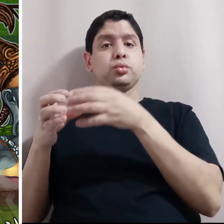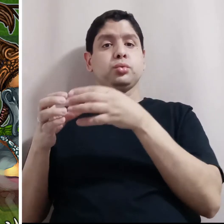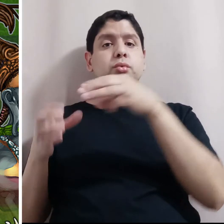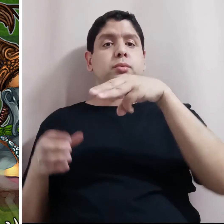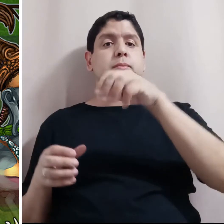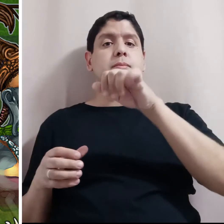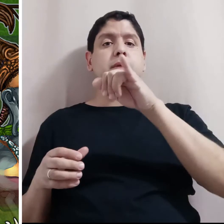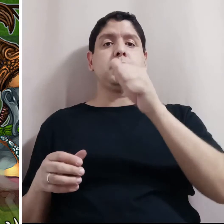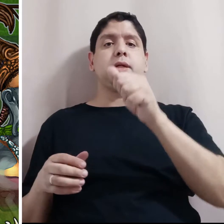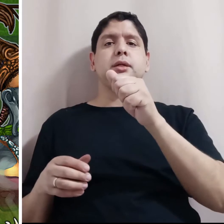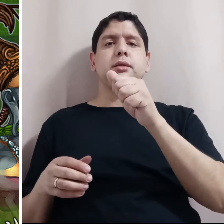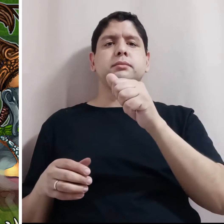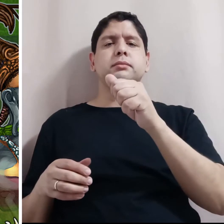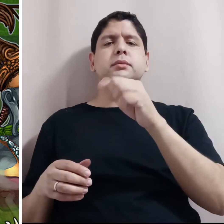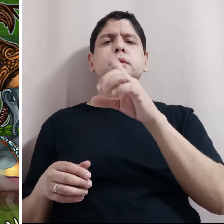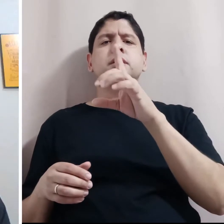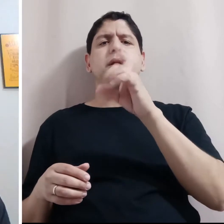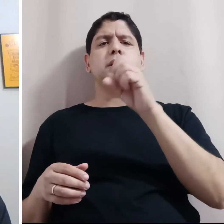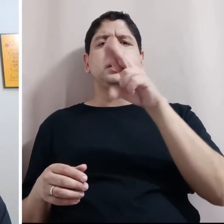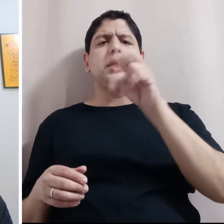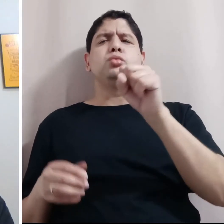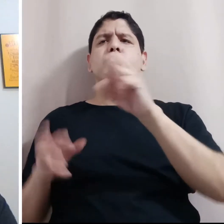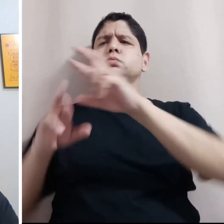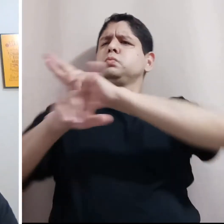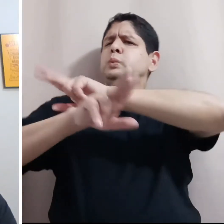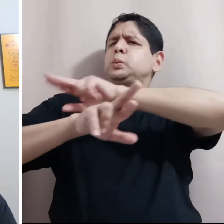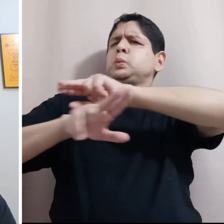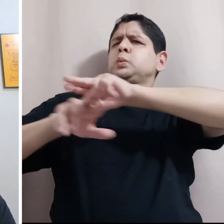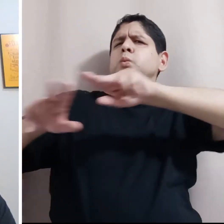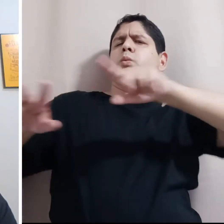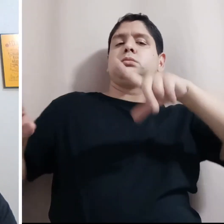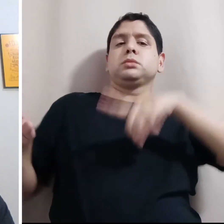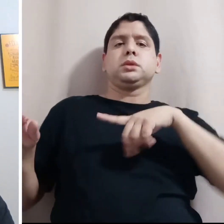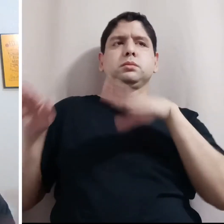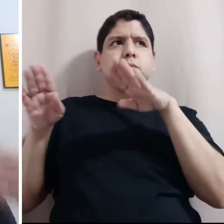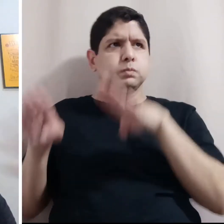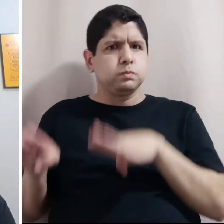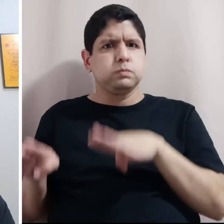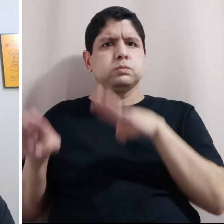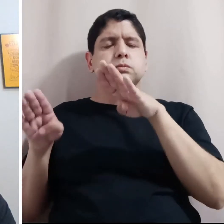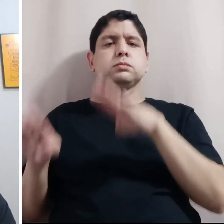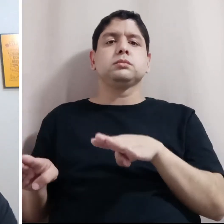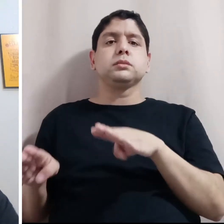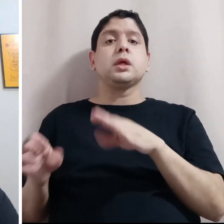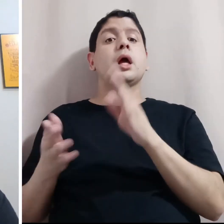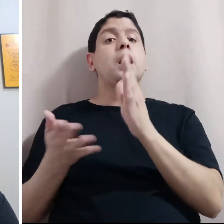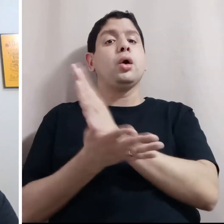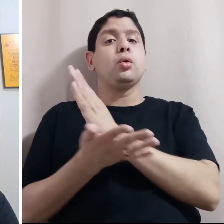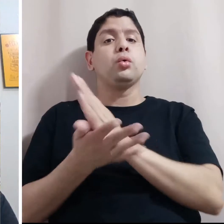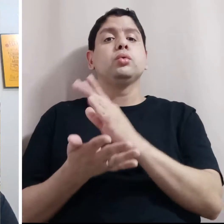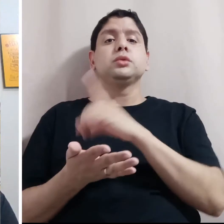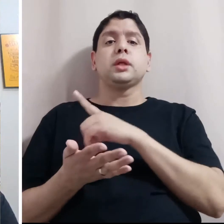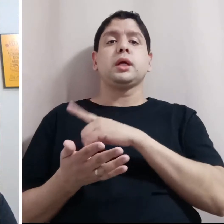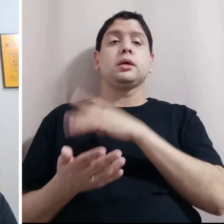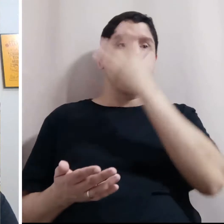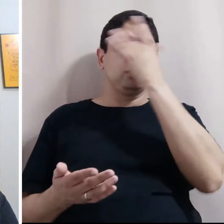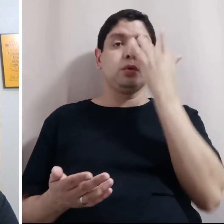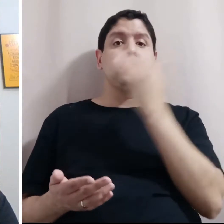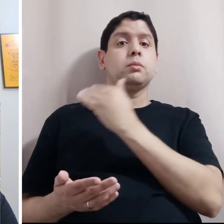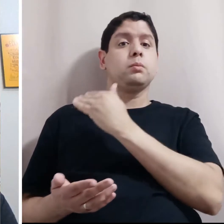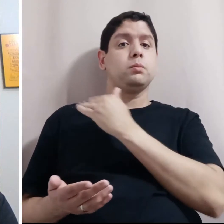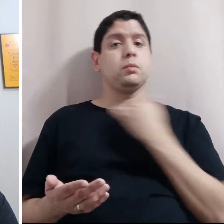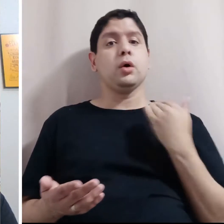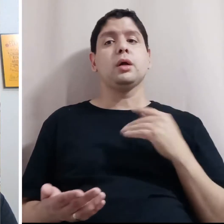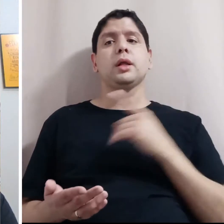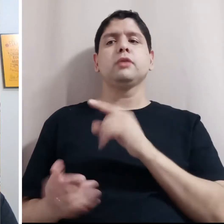E nesses templos, né, em formato aí de pirâmides, muitas vezes faziam sacrifícios a esses deuses que incluíam sacrifícios